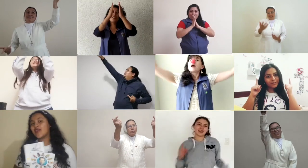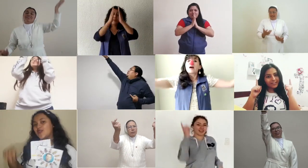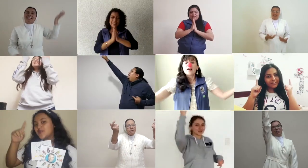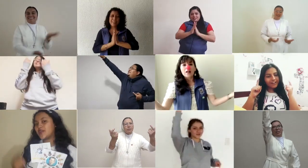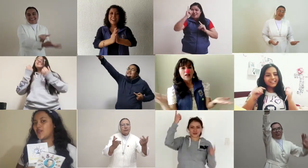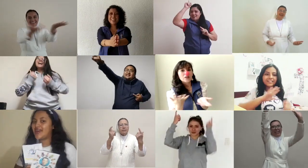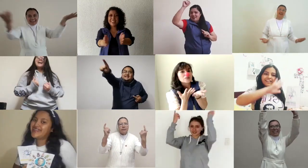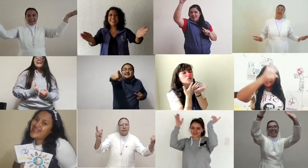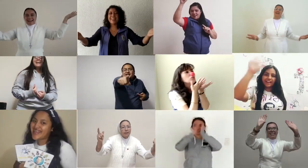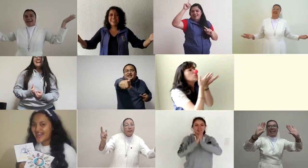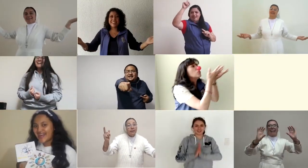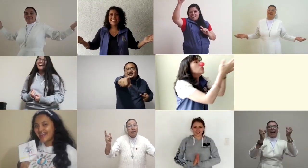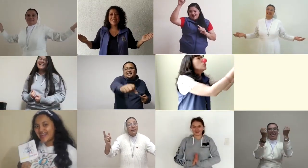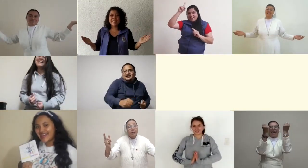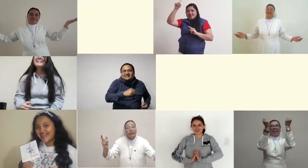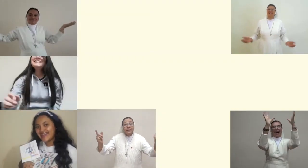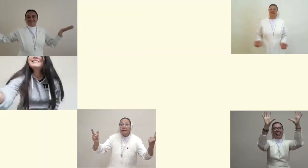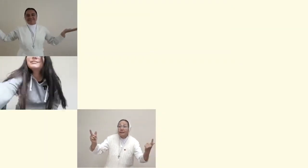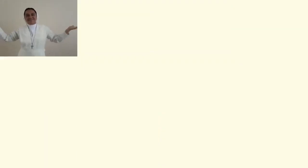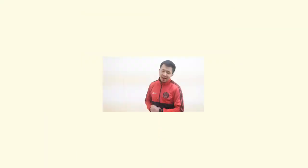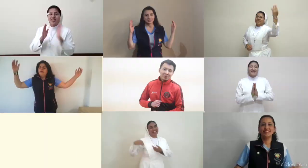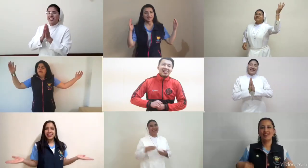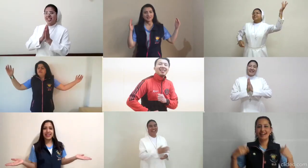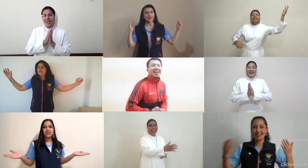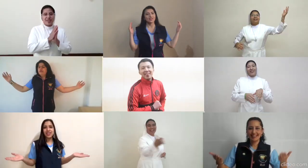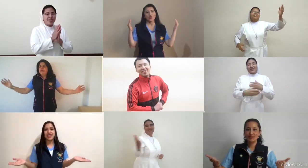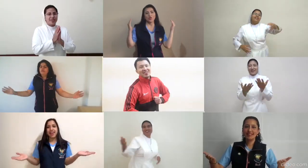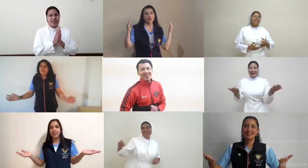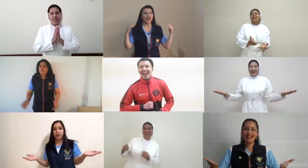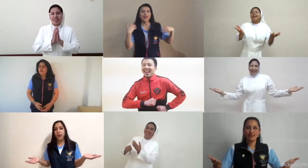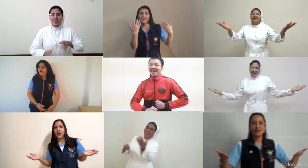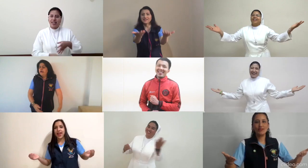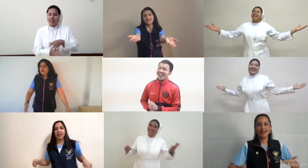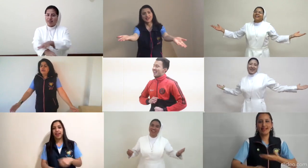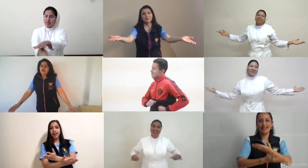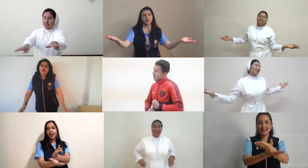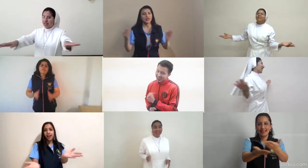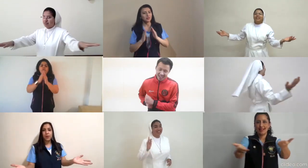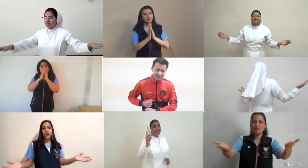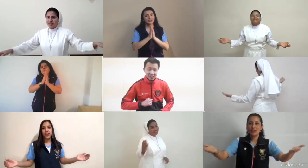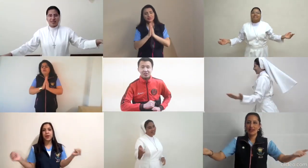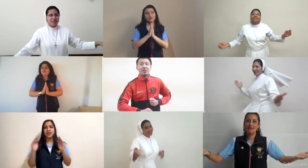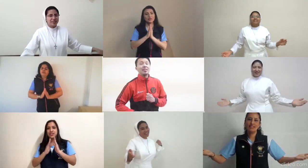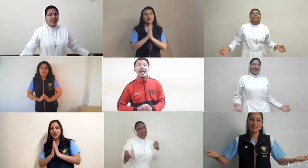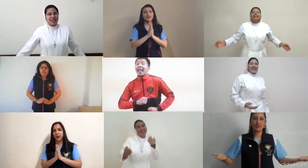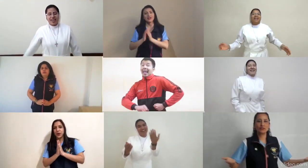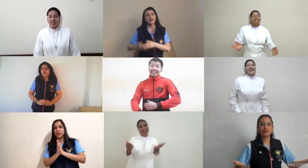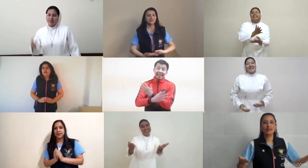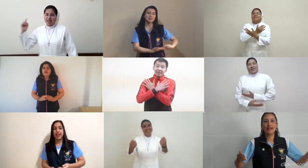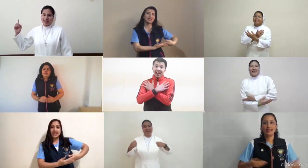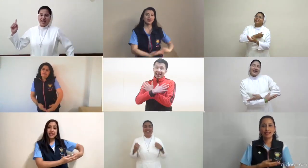de Dios vino la señal María auxiliadora en el campo de